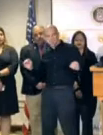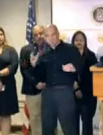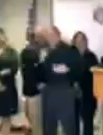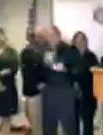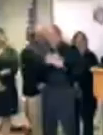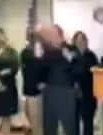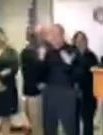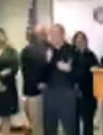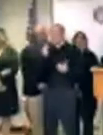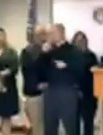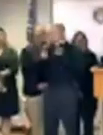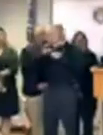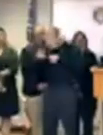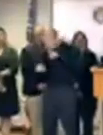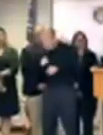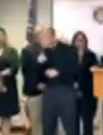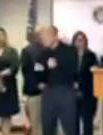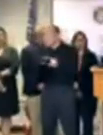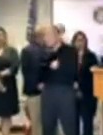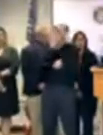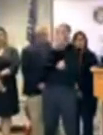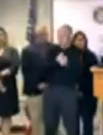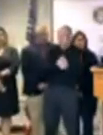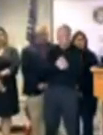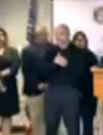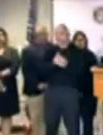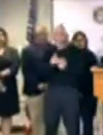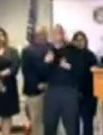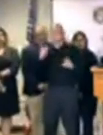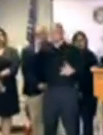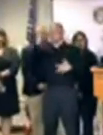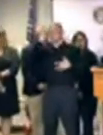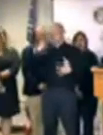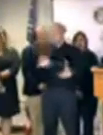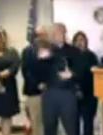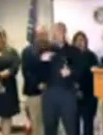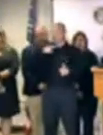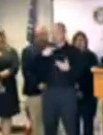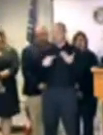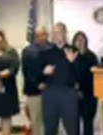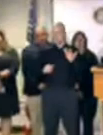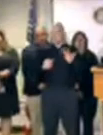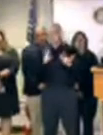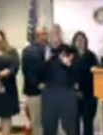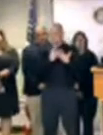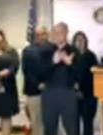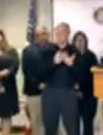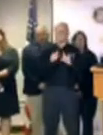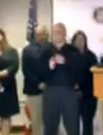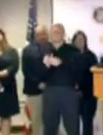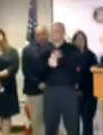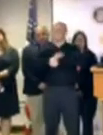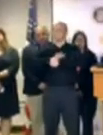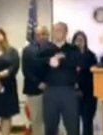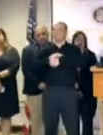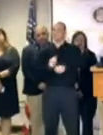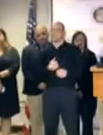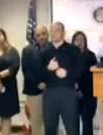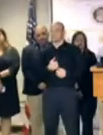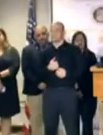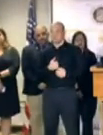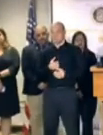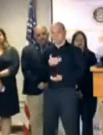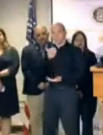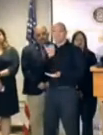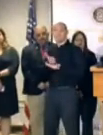preguntas que específicamente van dirigidas a los síntomas del COVID-19. Quiero acentuar lo siguiente: esa certificación no